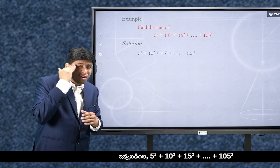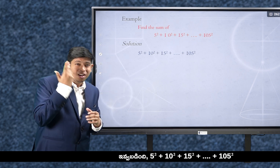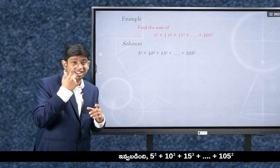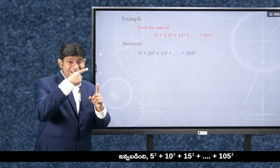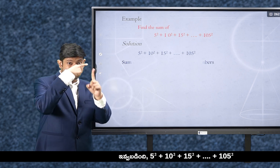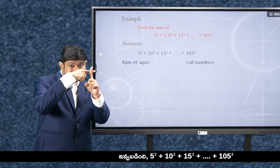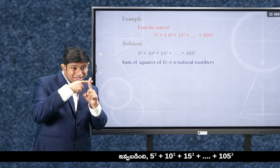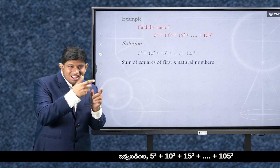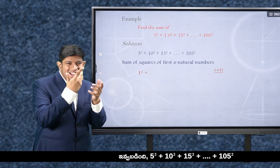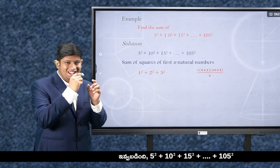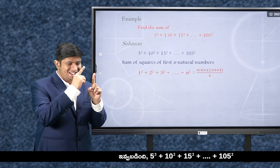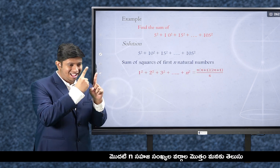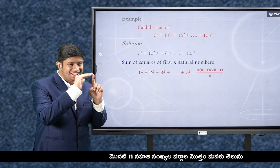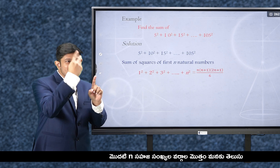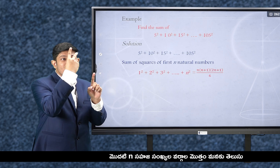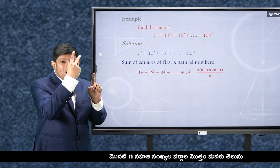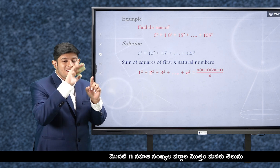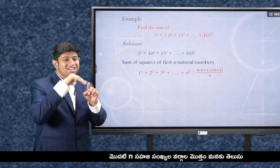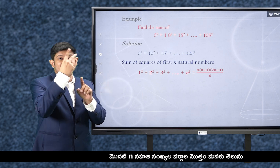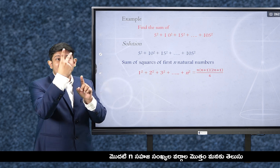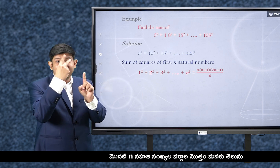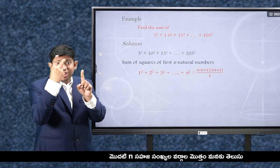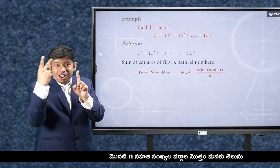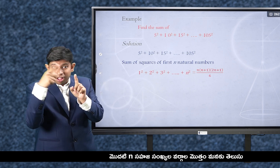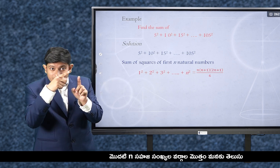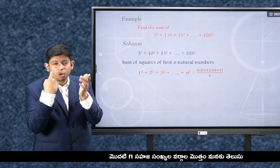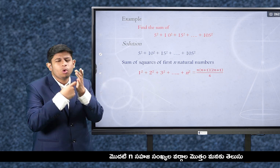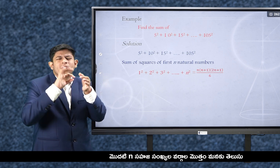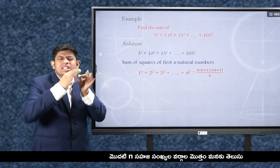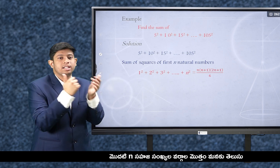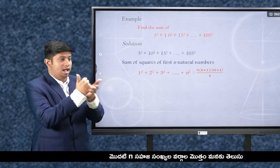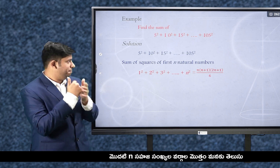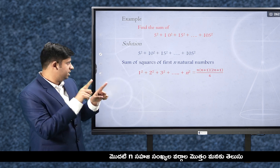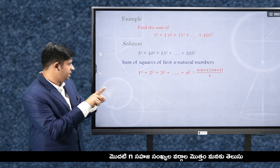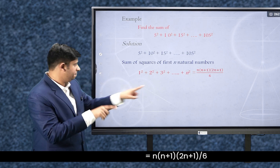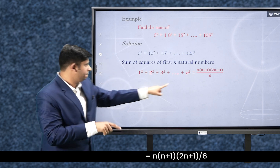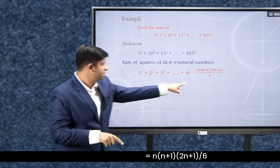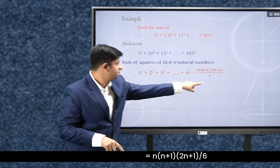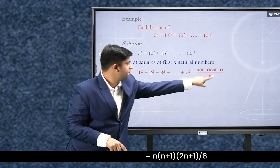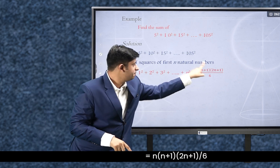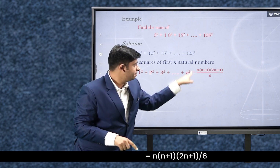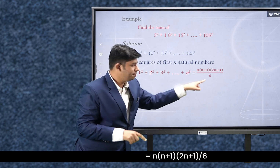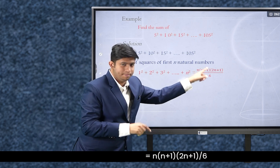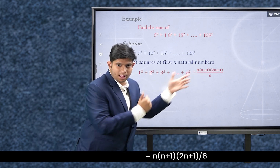ప్లస్ 105 స్క్వేర్. మొదటి n సహజ సంఖ్యల వర్గాల మొత్తం మనకు తెలుసు.